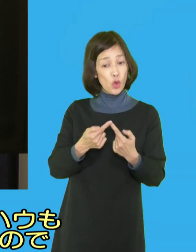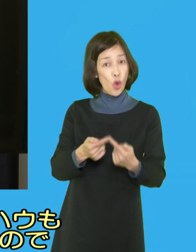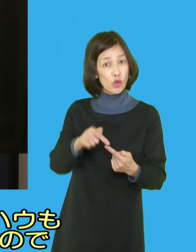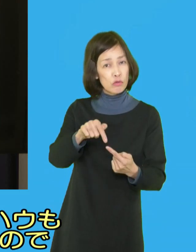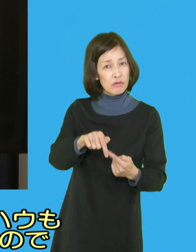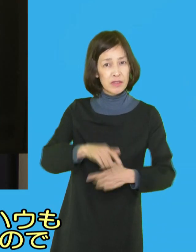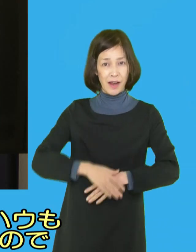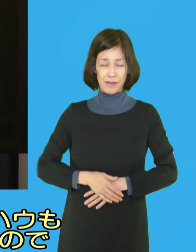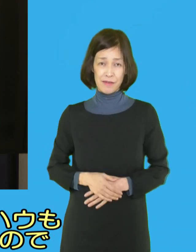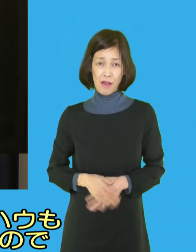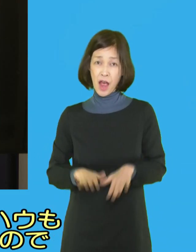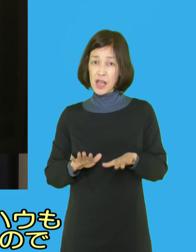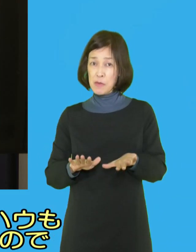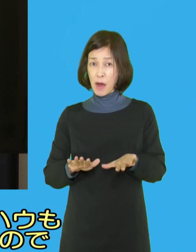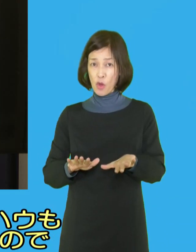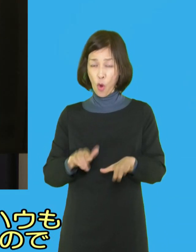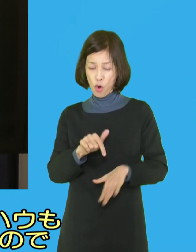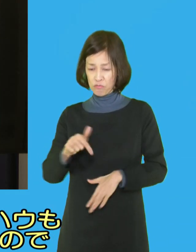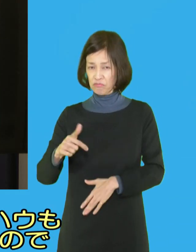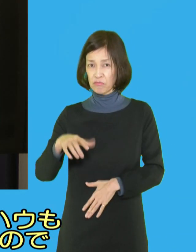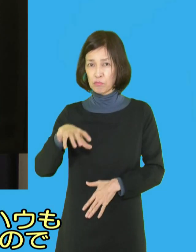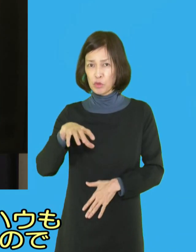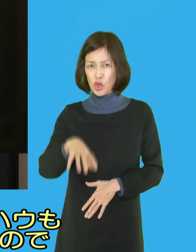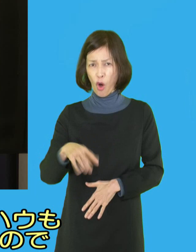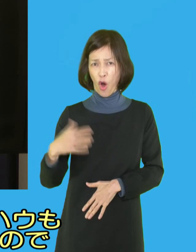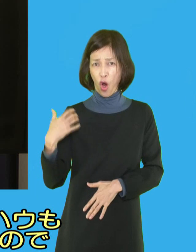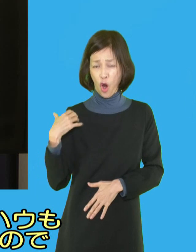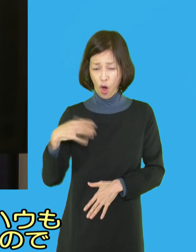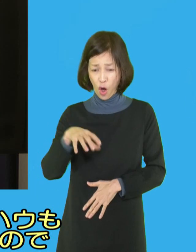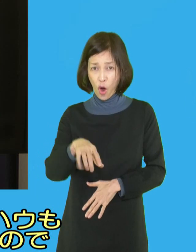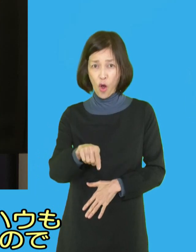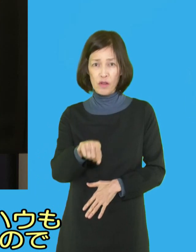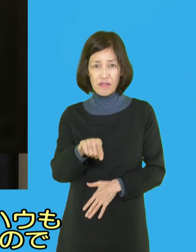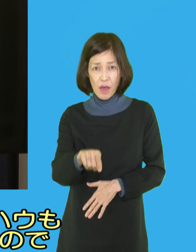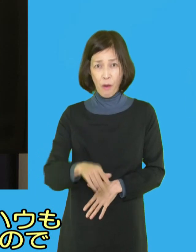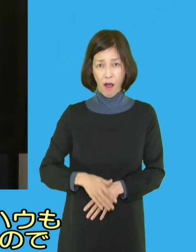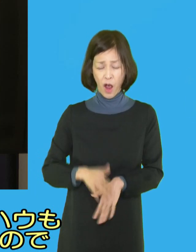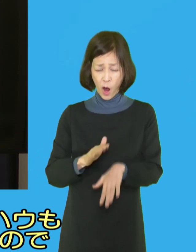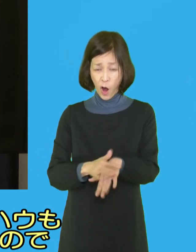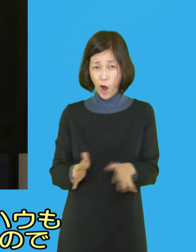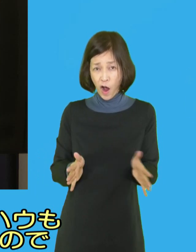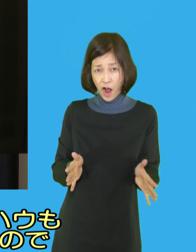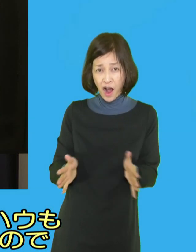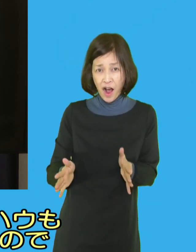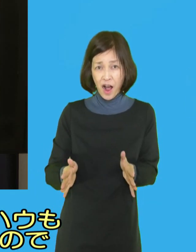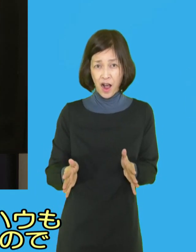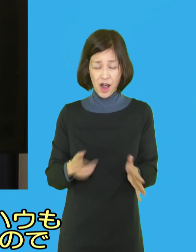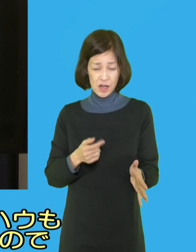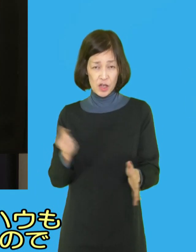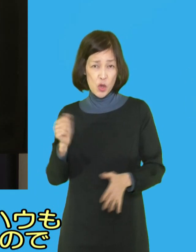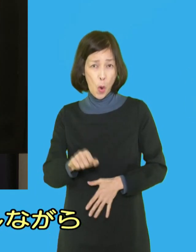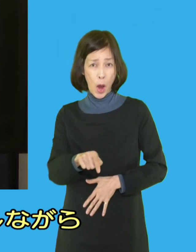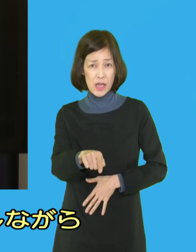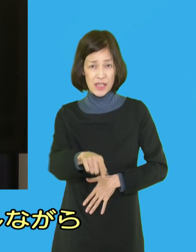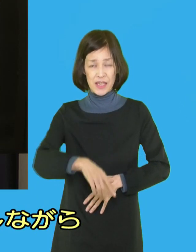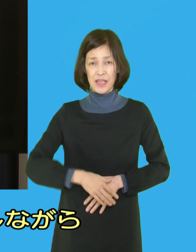なかなかその所管の部署ではノウハウもないパワーもないところがあります